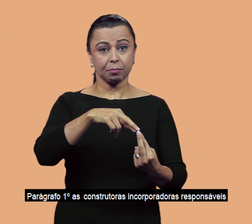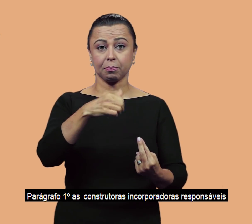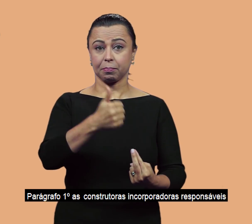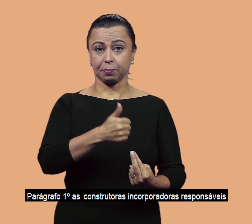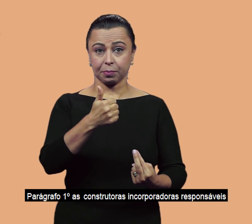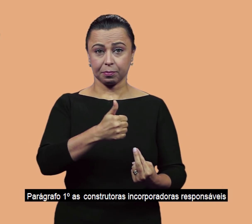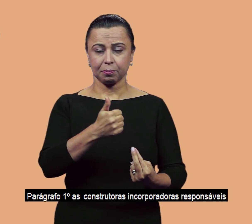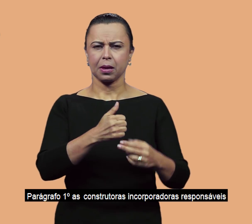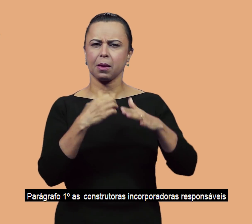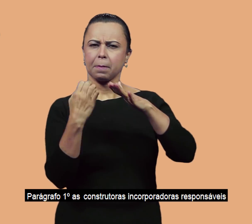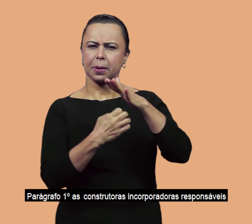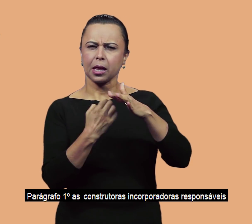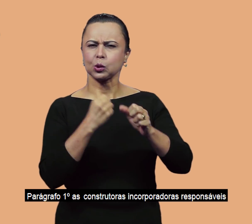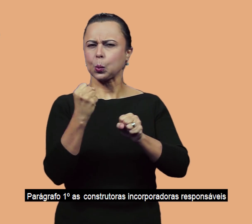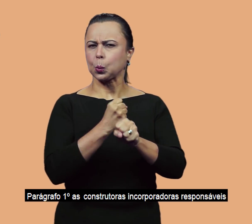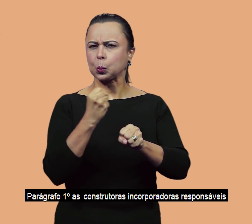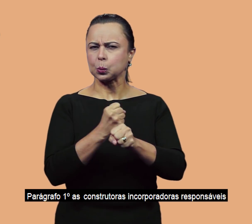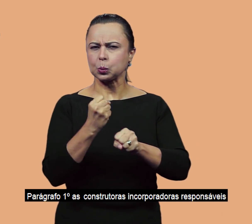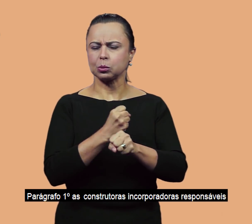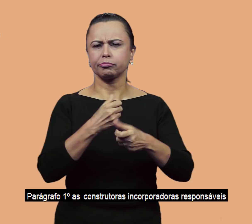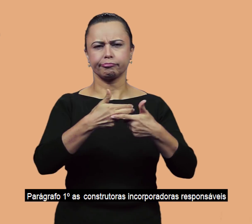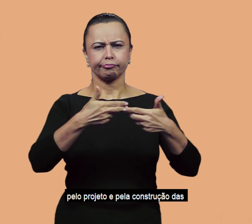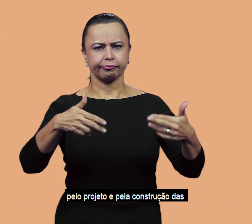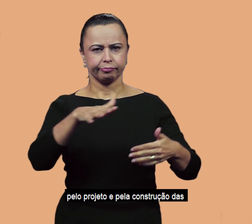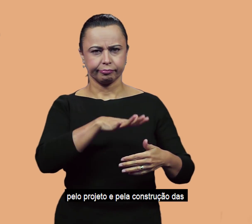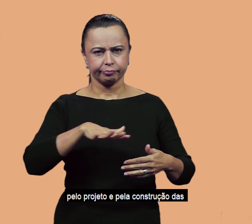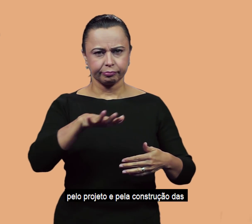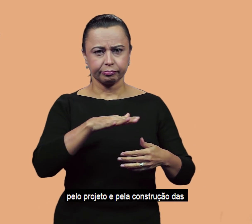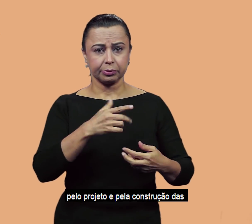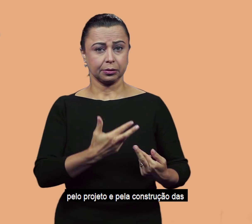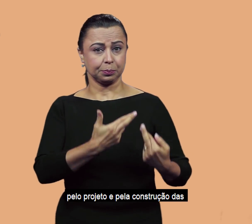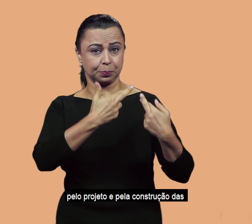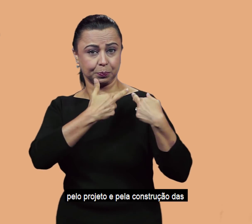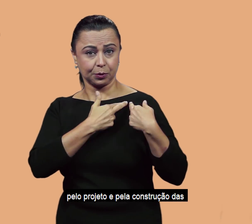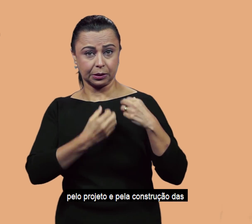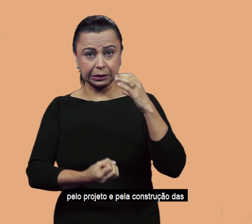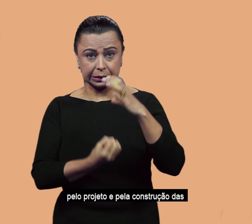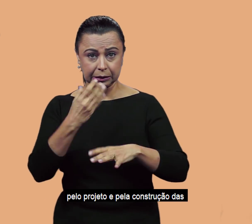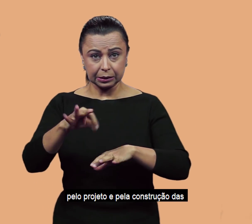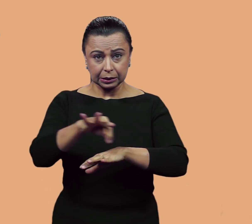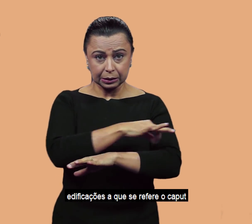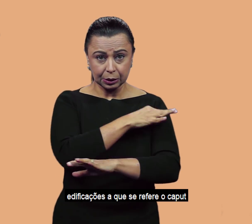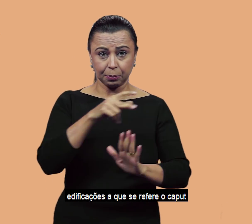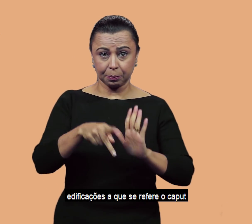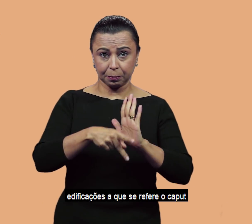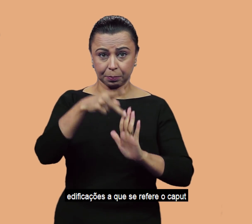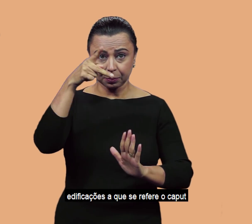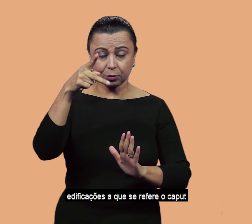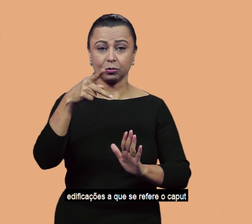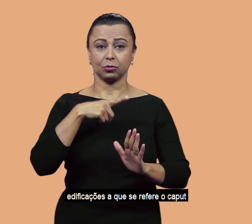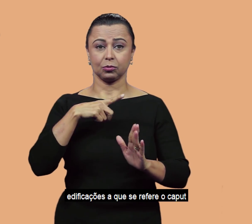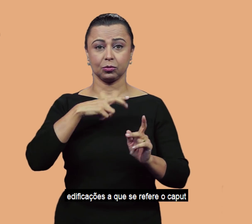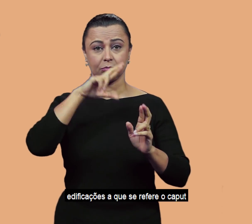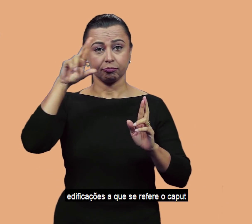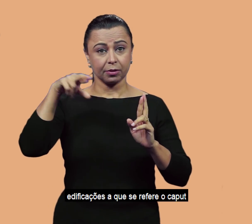construtoras incorporadoras responsáveis pelo projeto e pela construção das edificações a que se refere o caput